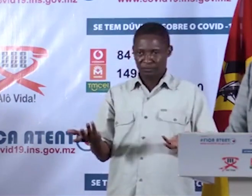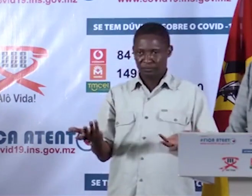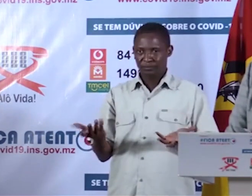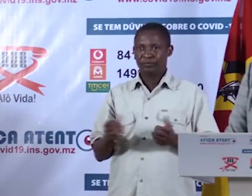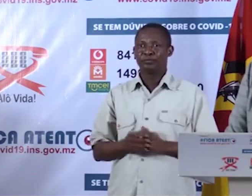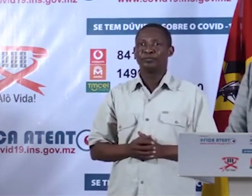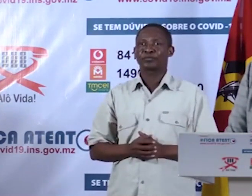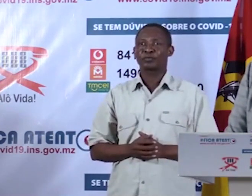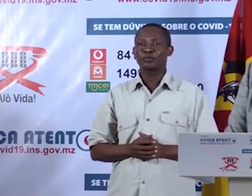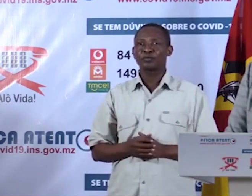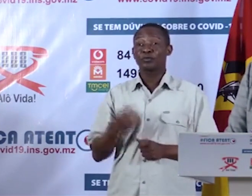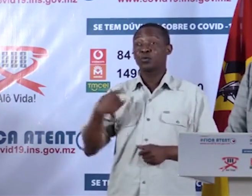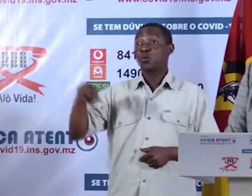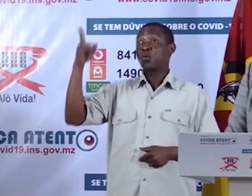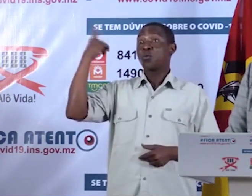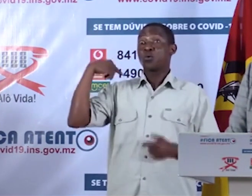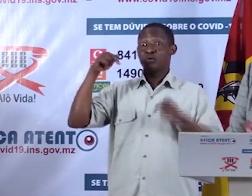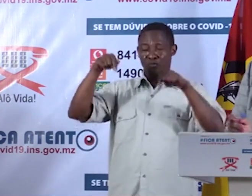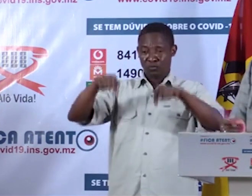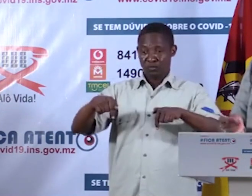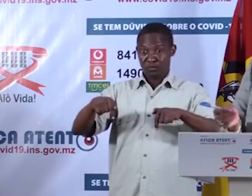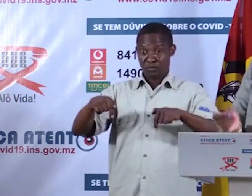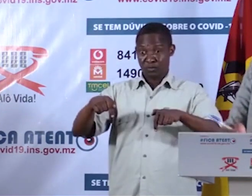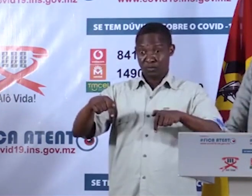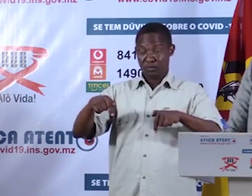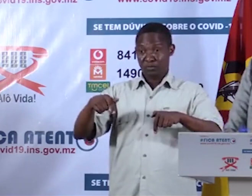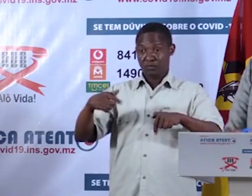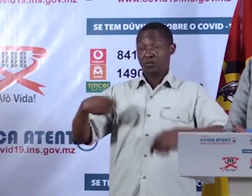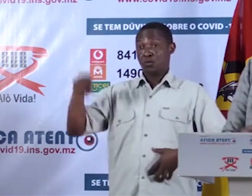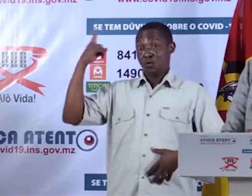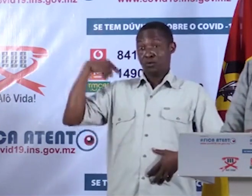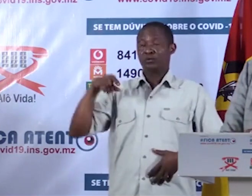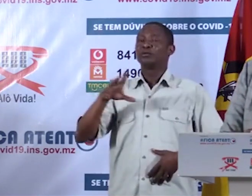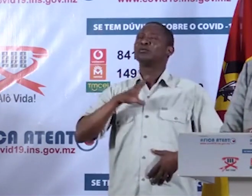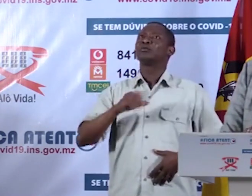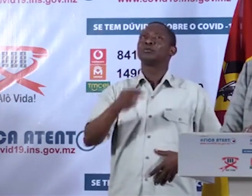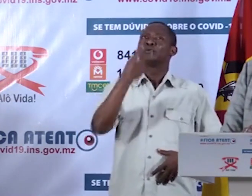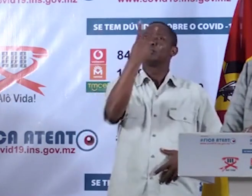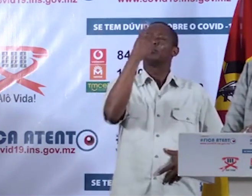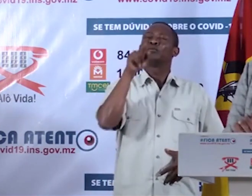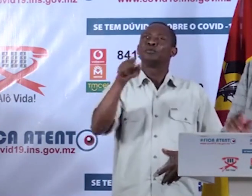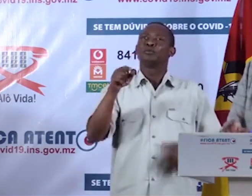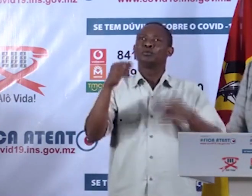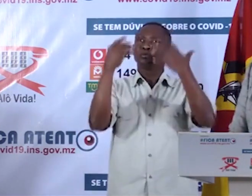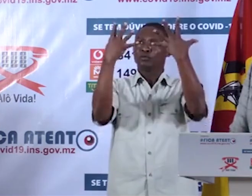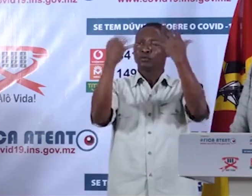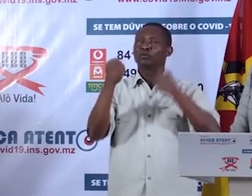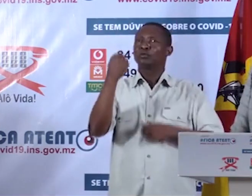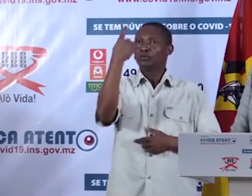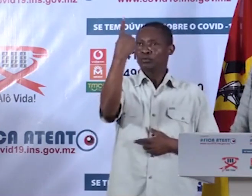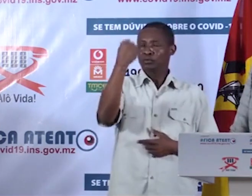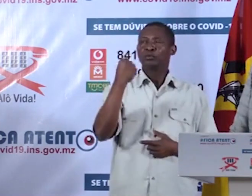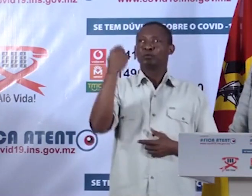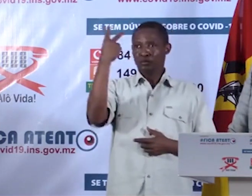portanto, nas últimas 24 horas, tínhamos um cumulativo de 2.912 óbitos cumulativos notificados